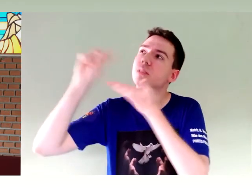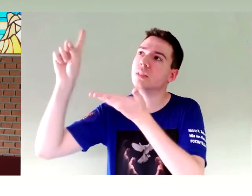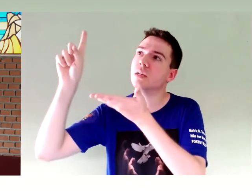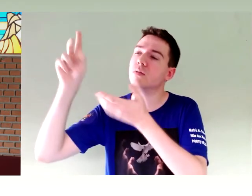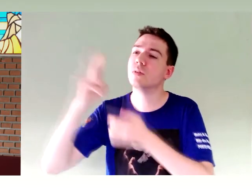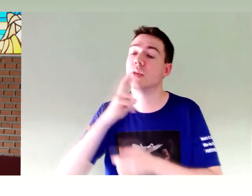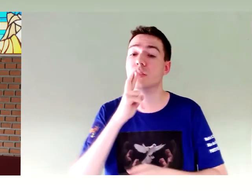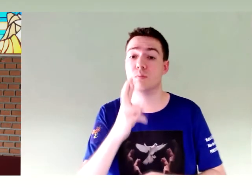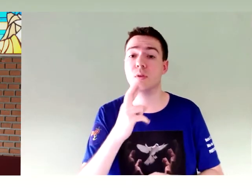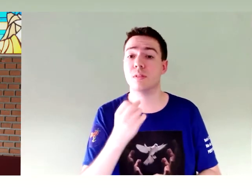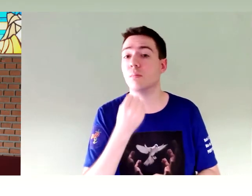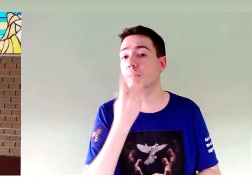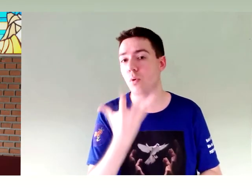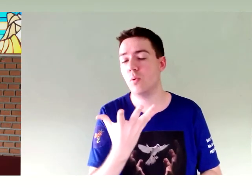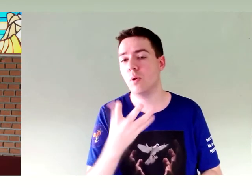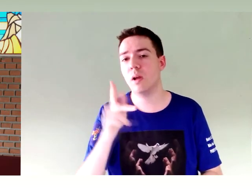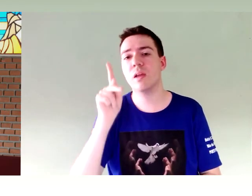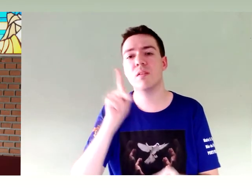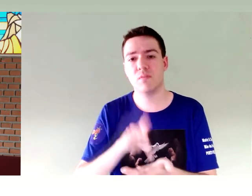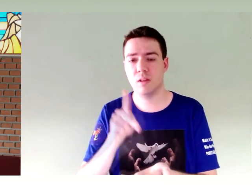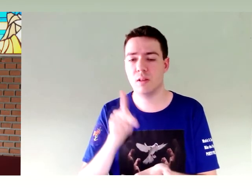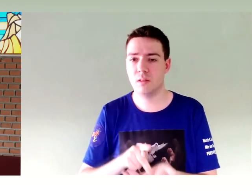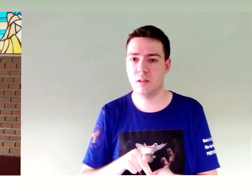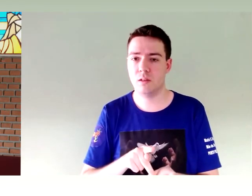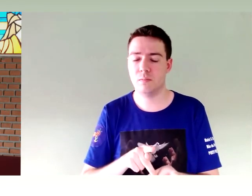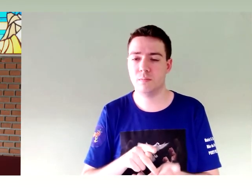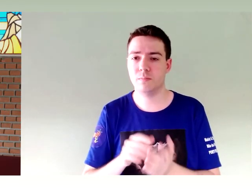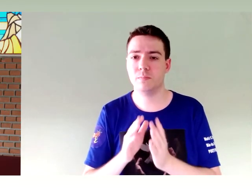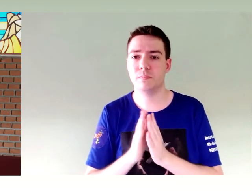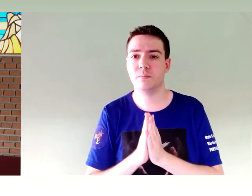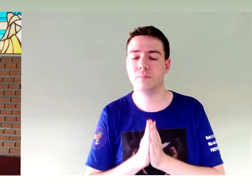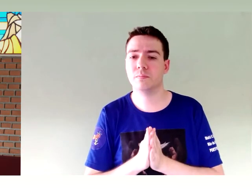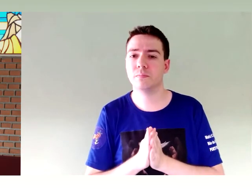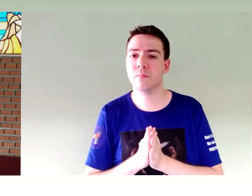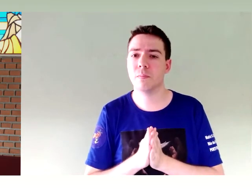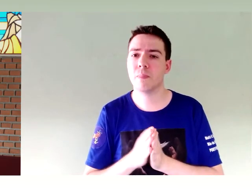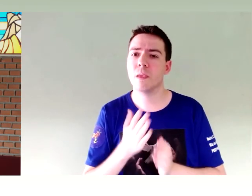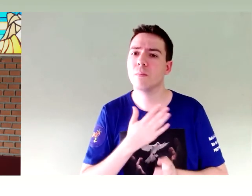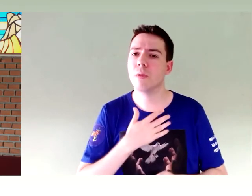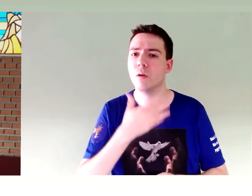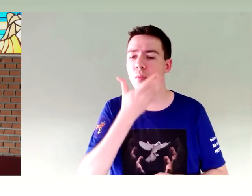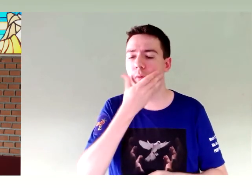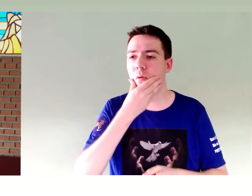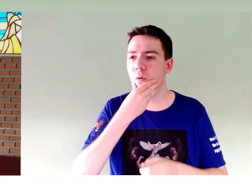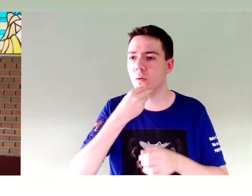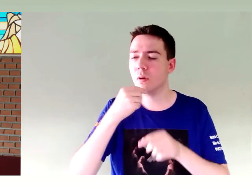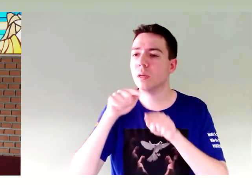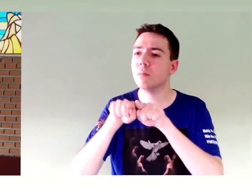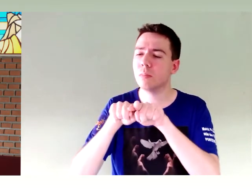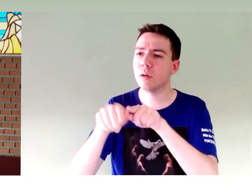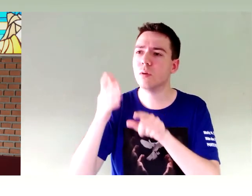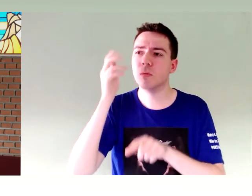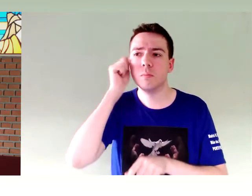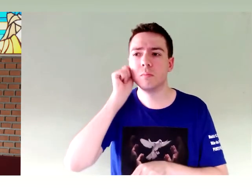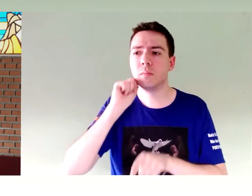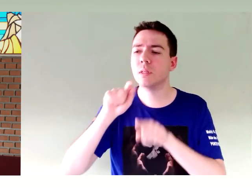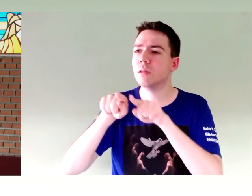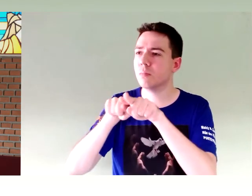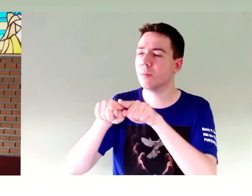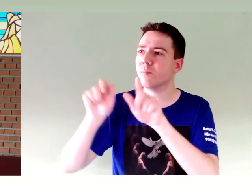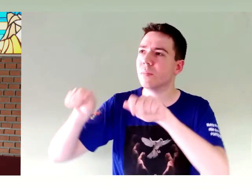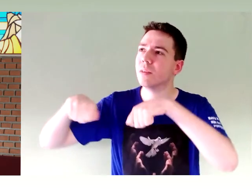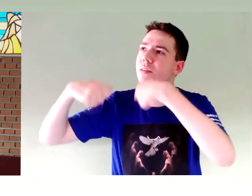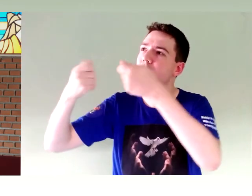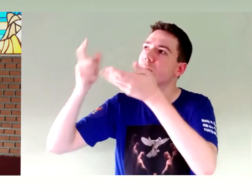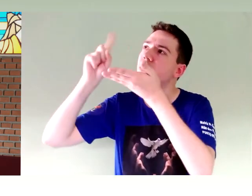um remédio adequado e também realista. Meu irmão, minha irmã,